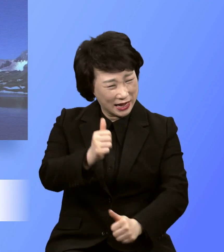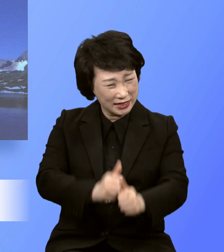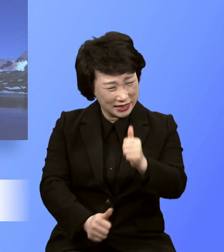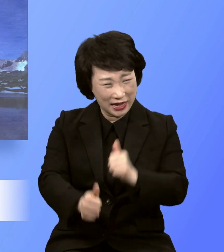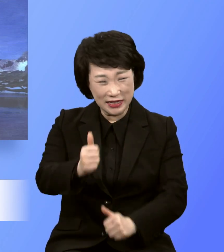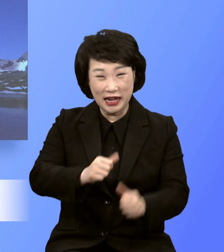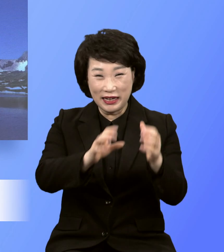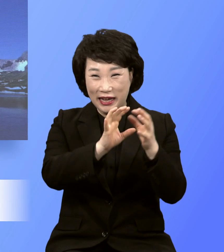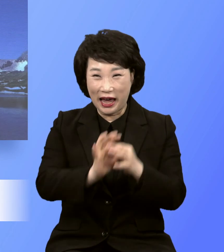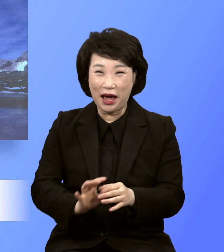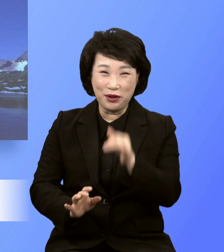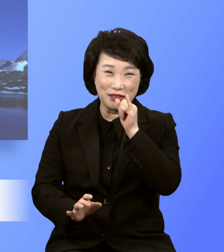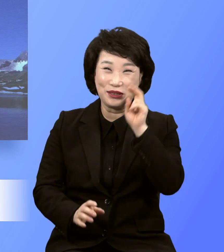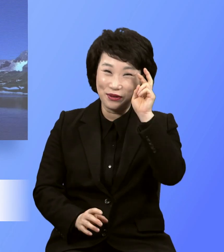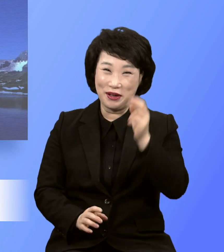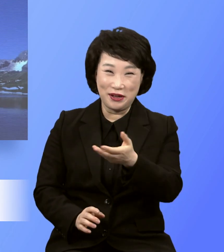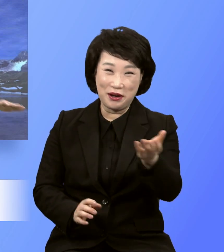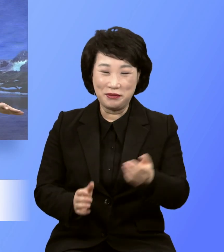고고고손주를 보고